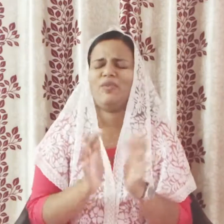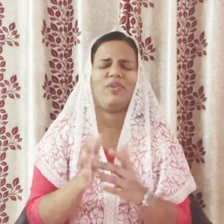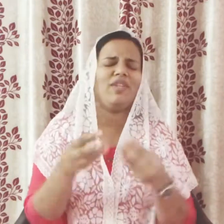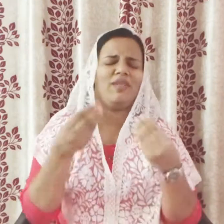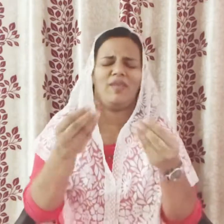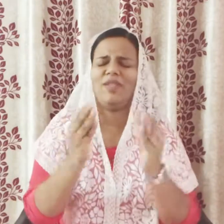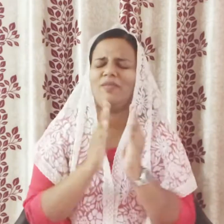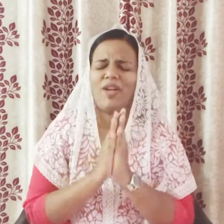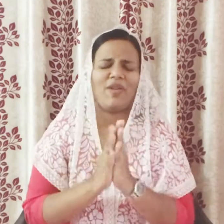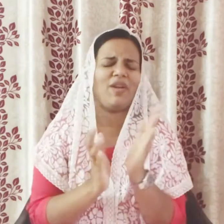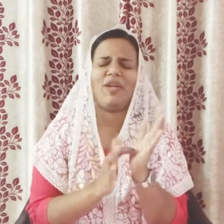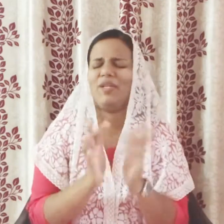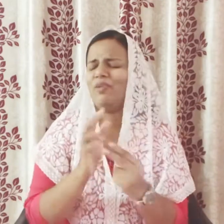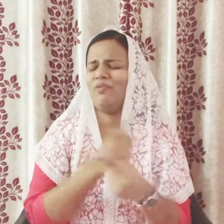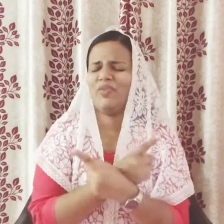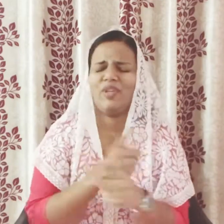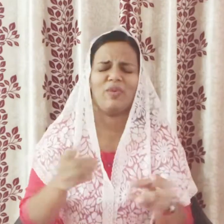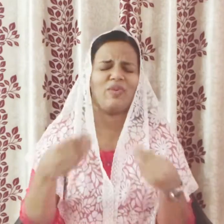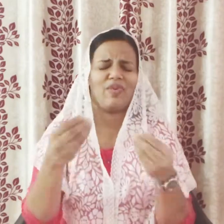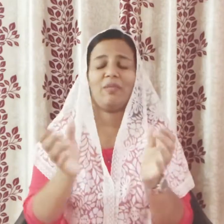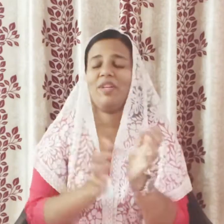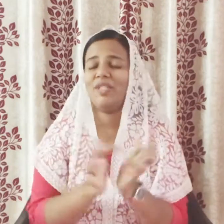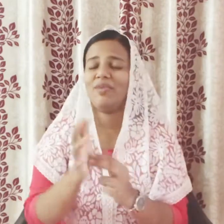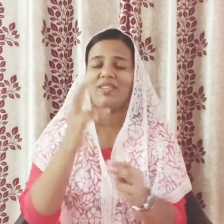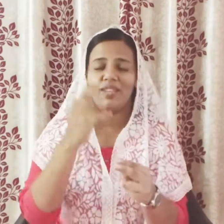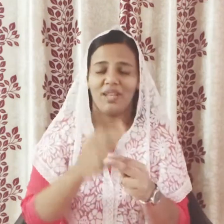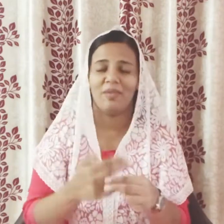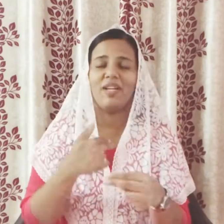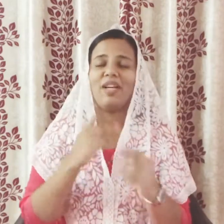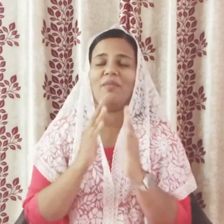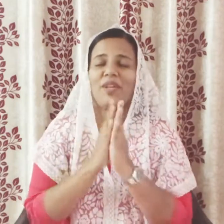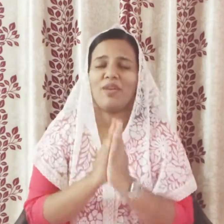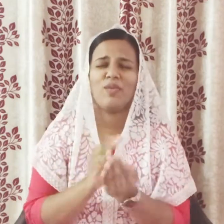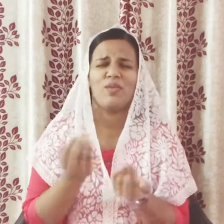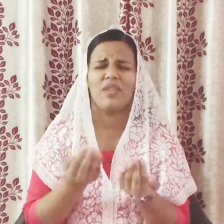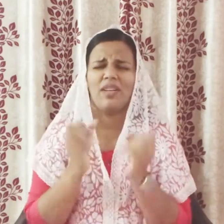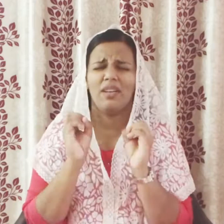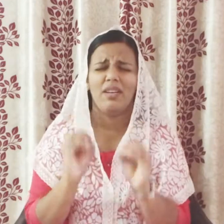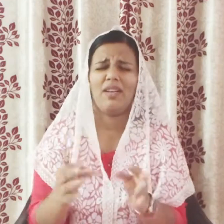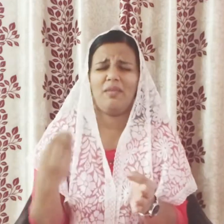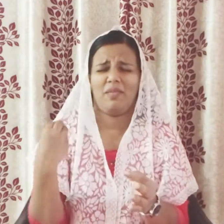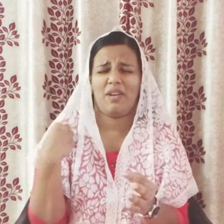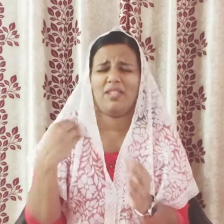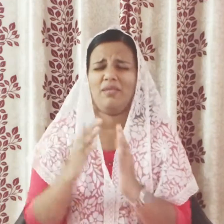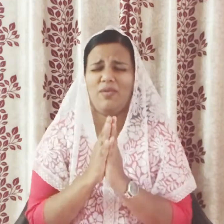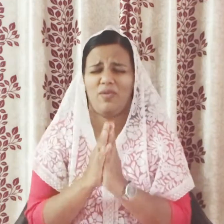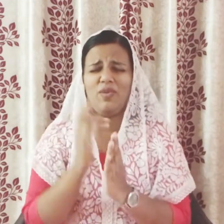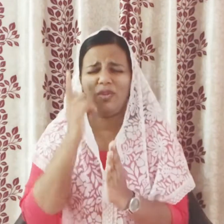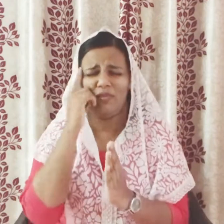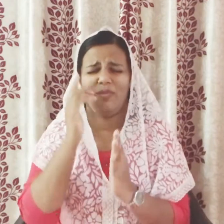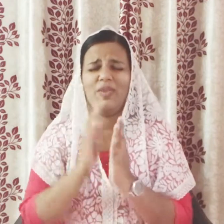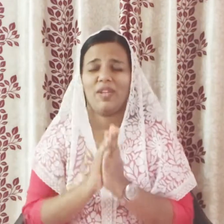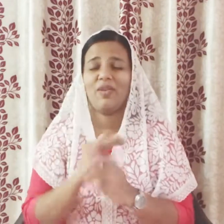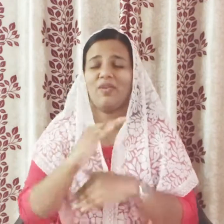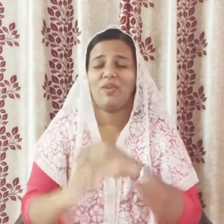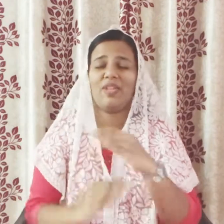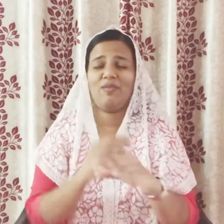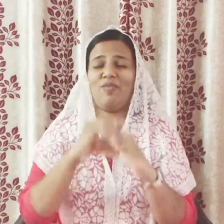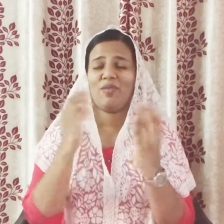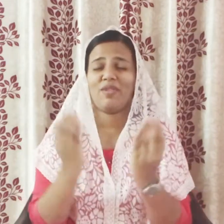കരങ്ങളിലേക്ക് ഏൽപ്പിച്ചു പ്രാർത്ഥിക്കുന്നു. കർത്താവ് വിടുവിക്കണമേ എന്ന് ഞങ്ങൾ യേശുവിൻ്റെ നാമത്തിൽ പ്രാർത്ഥിക്കുന്നു. കുഞ്ഞുങ്ങളില്ലാതെ ഭാരപ്പെടുന്ന കുടുംബങ്ങൾക്ക് വേണ്ടി പ്രാർത്ഥിക്കുന്നു. സ്വർഗത്തിനും ഭൂമിക്കുന്ന